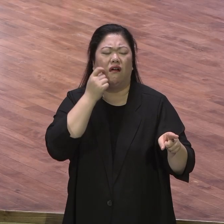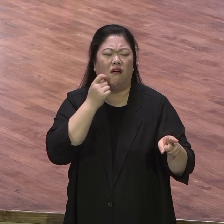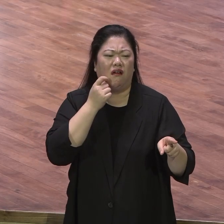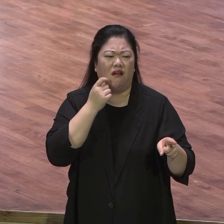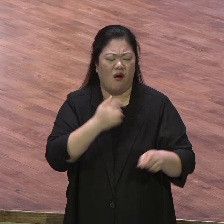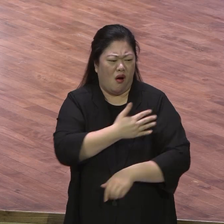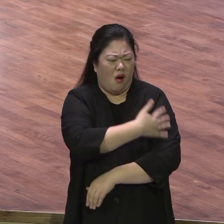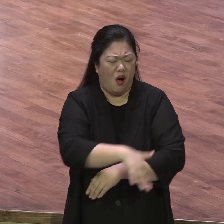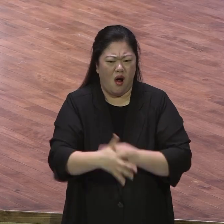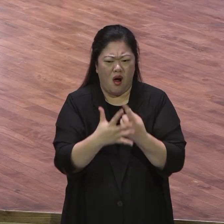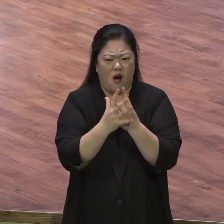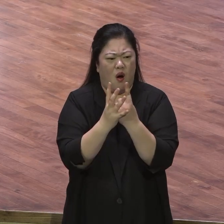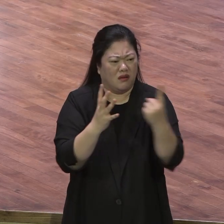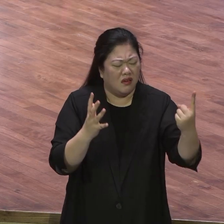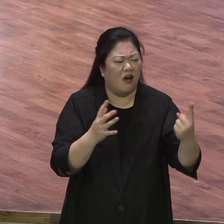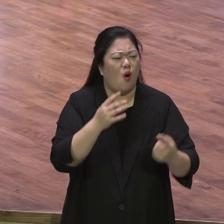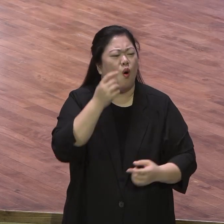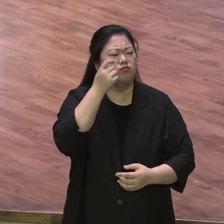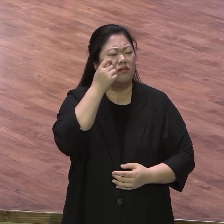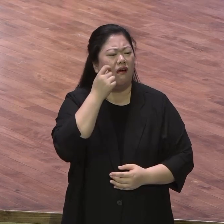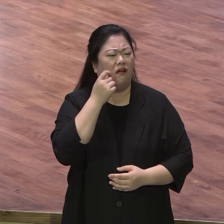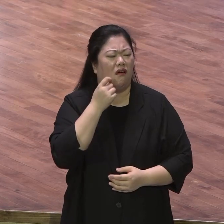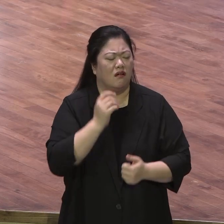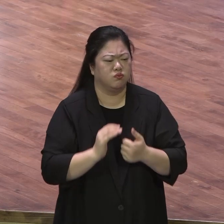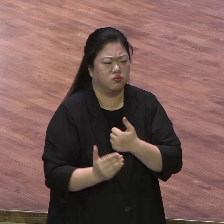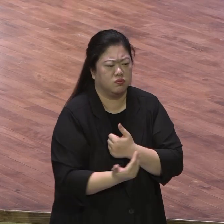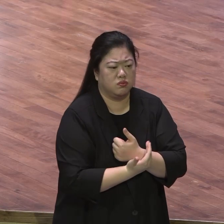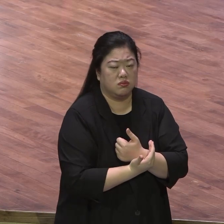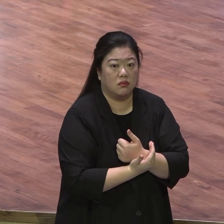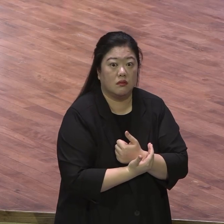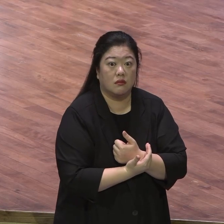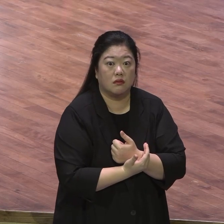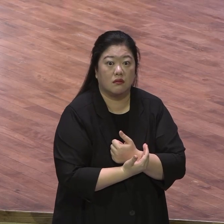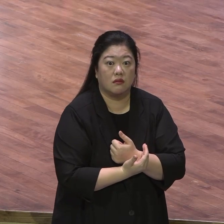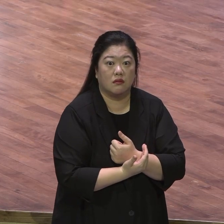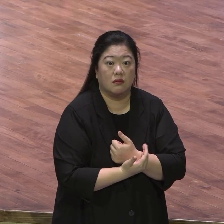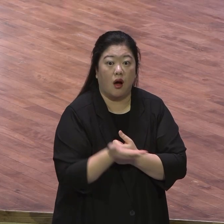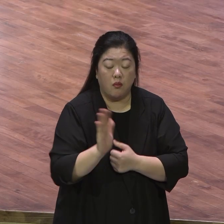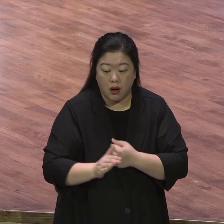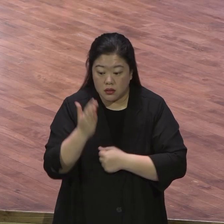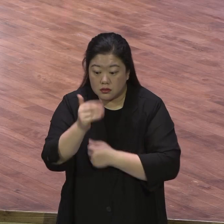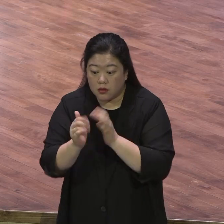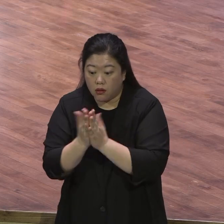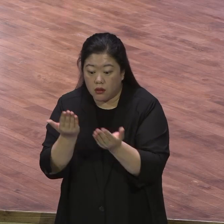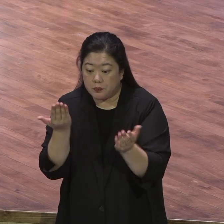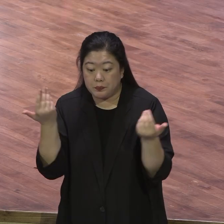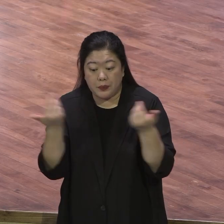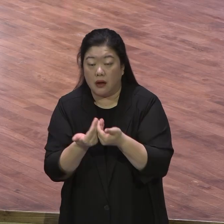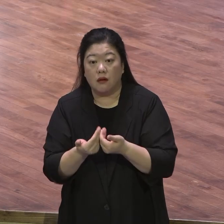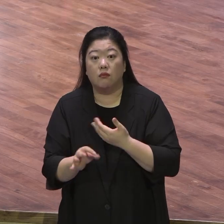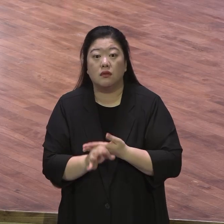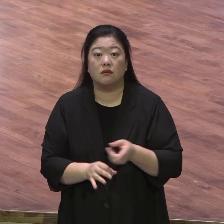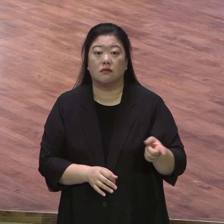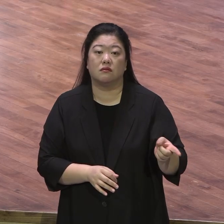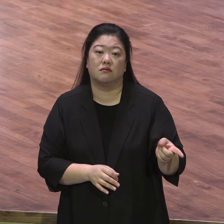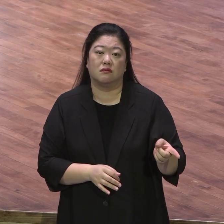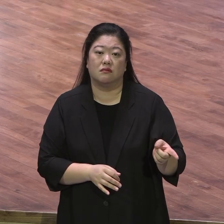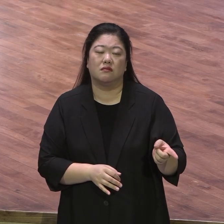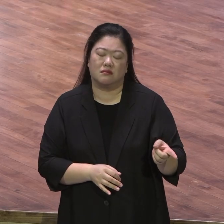인간적으로는 말씀이 아니면 아닌 거예요 우리 영계 모든 성도들 이 고라와 같은